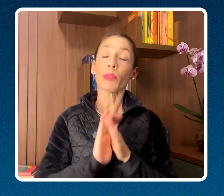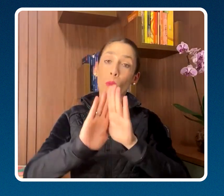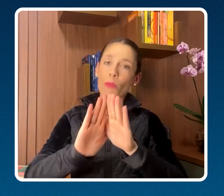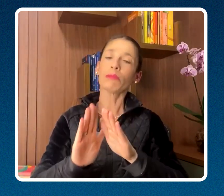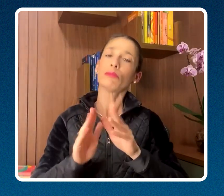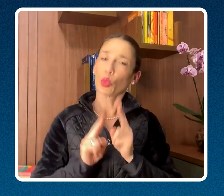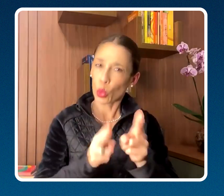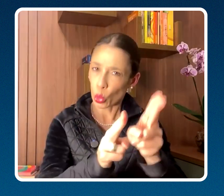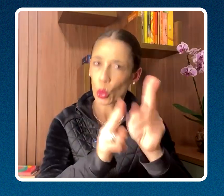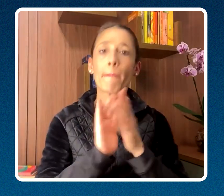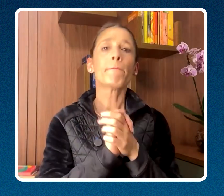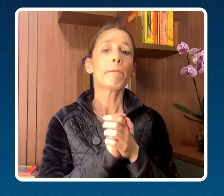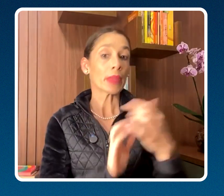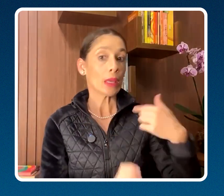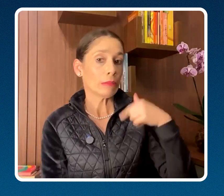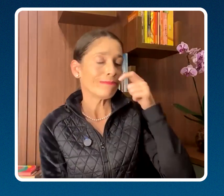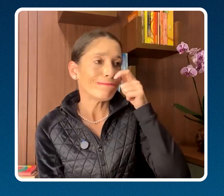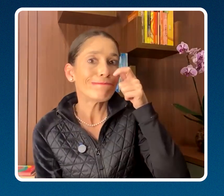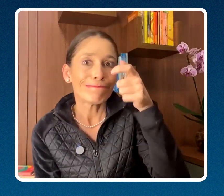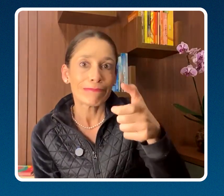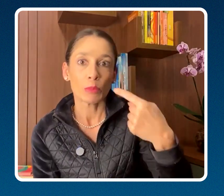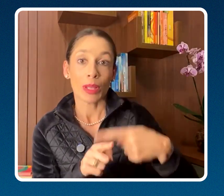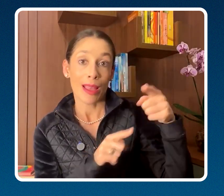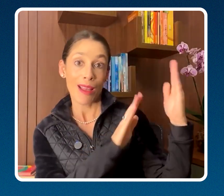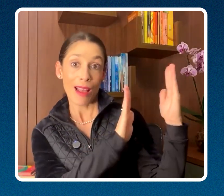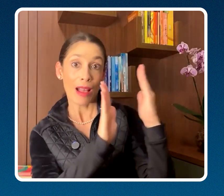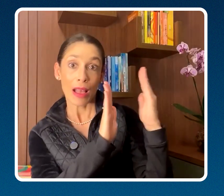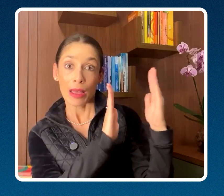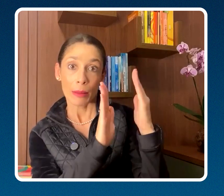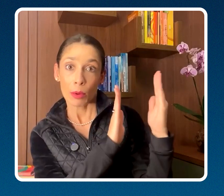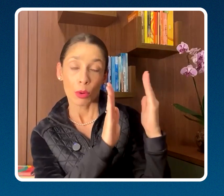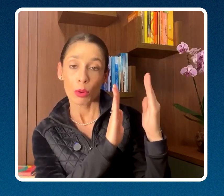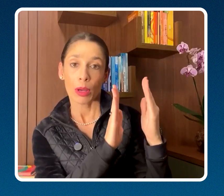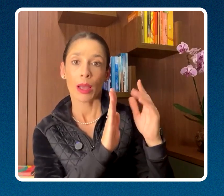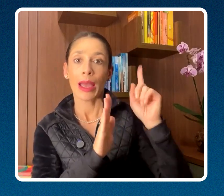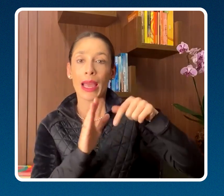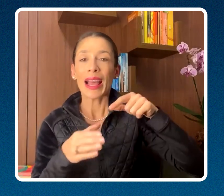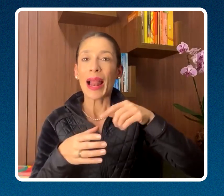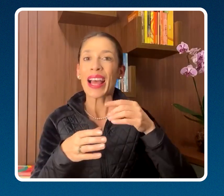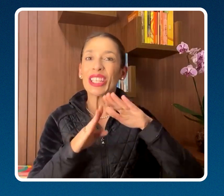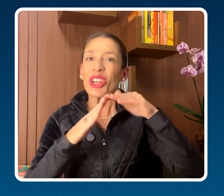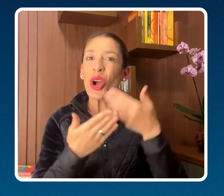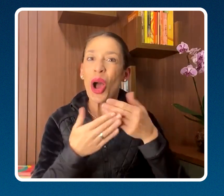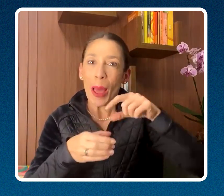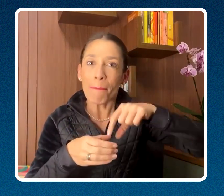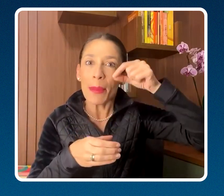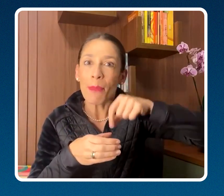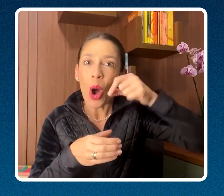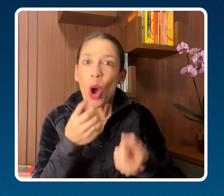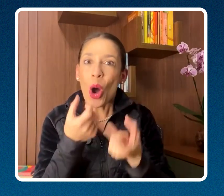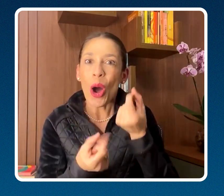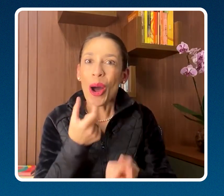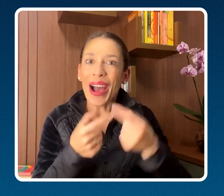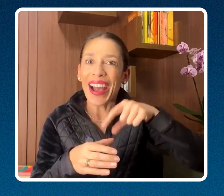que era uma época assim, que o que eu aprendi? Na época, saía no pacotinho de pipoca na escola, só o alfabeto,